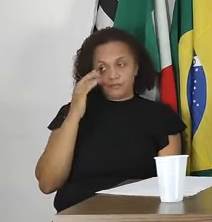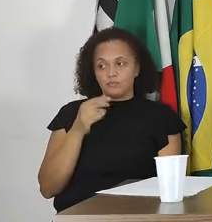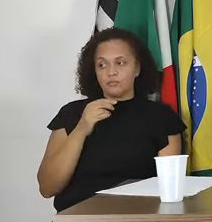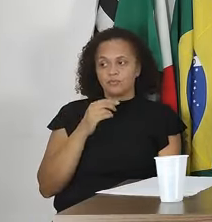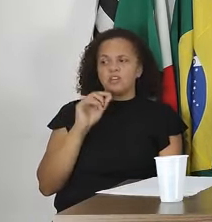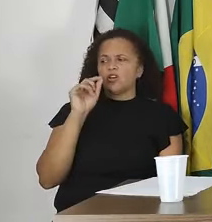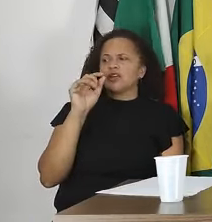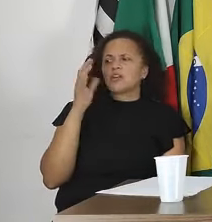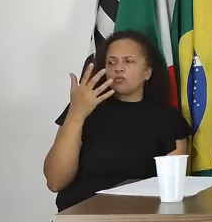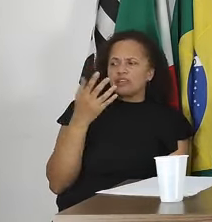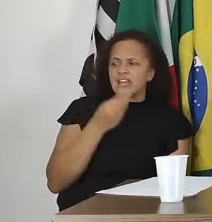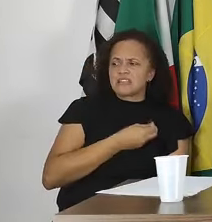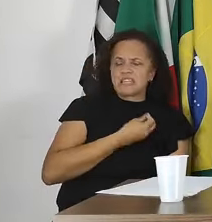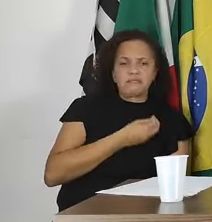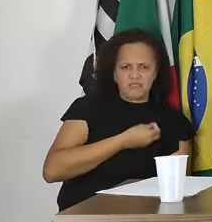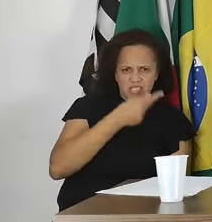falando